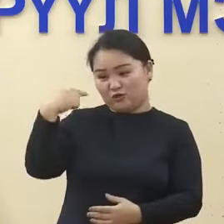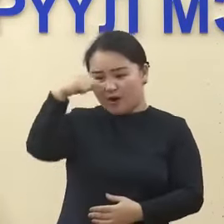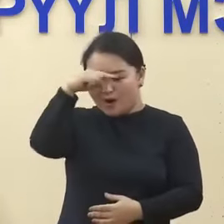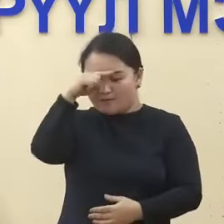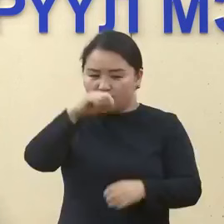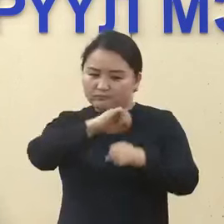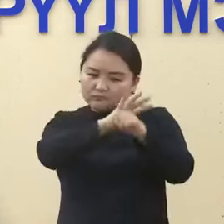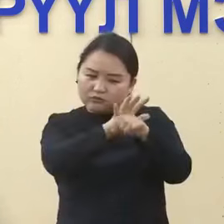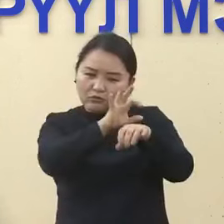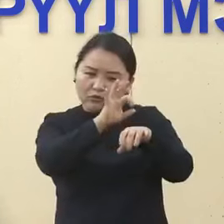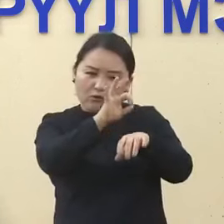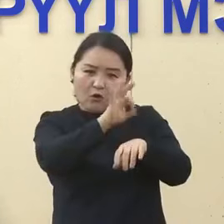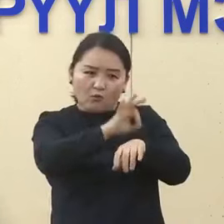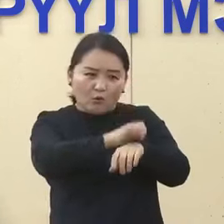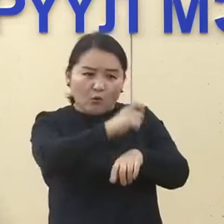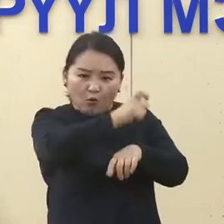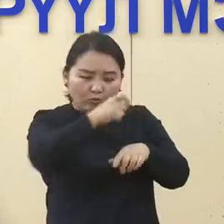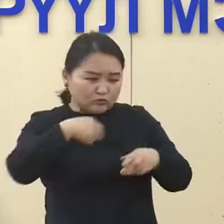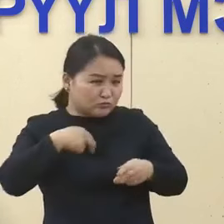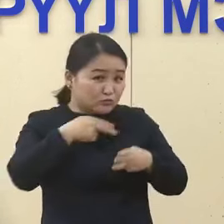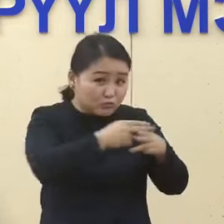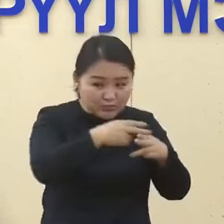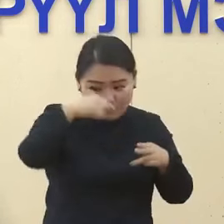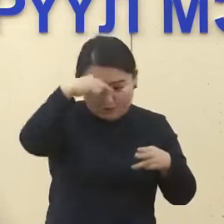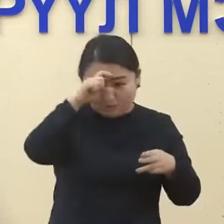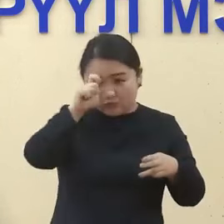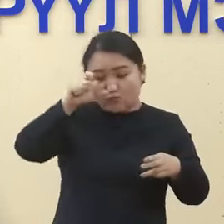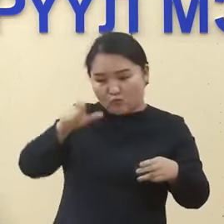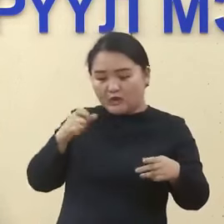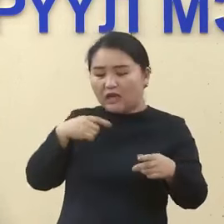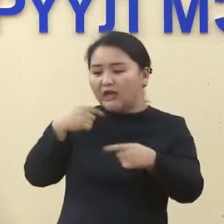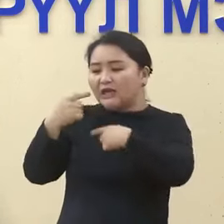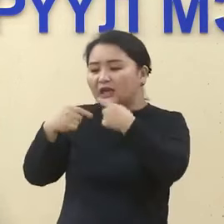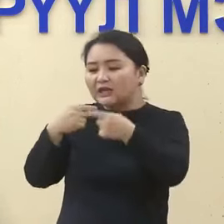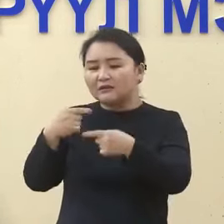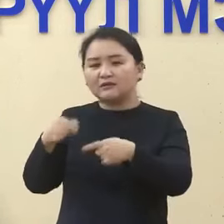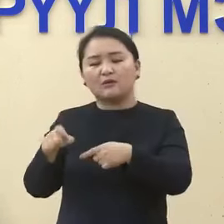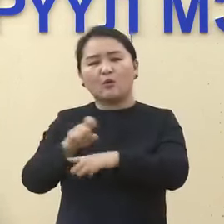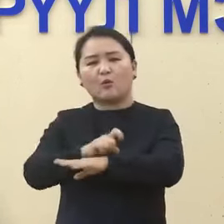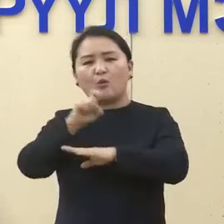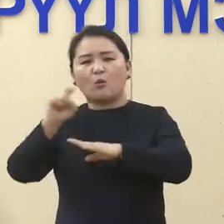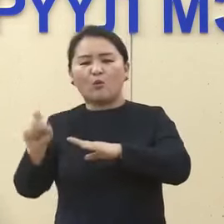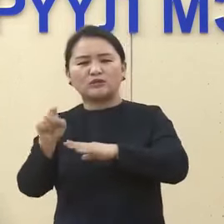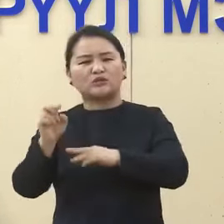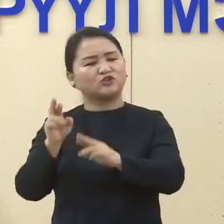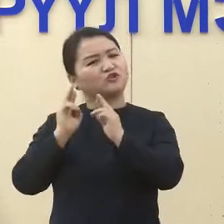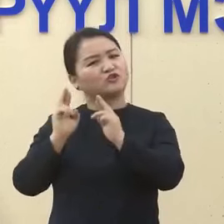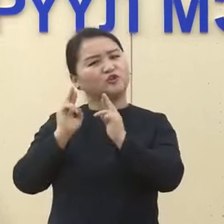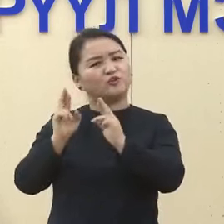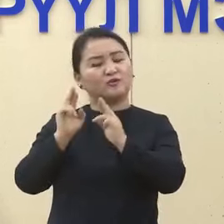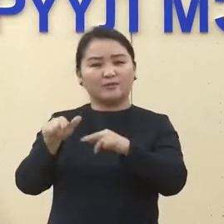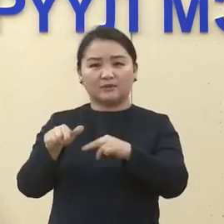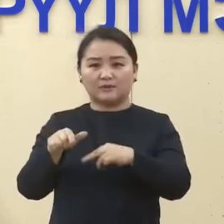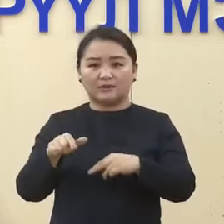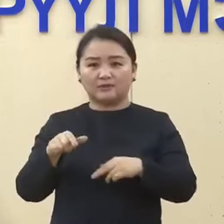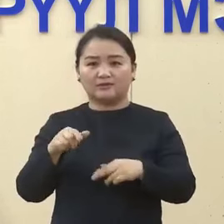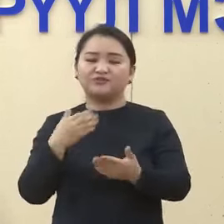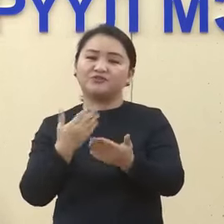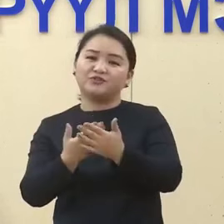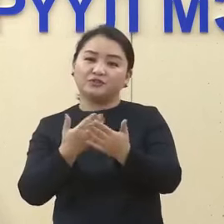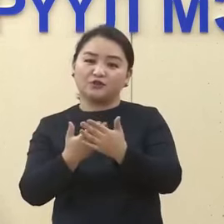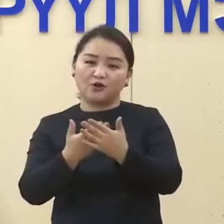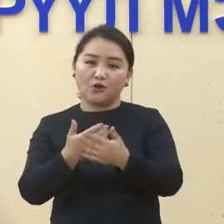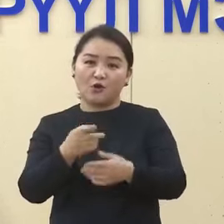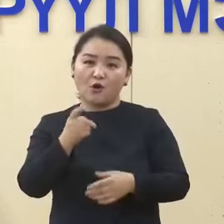энэ өвчний одоо клиник өвөрмөц байхаас гадна хугацааны хувьд бас их өвөрмөц байна гэж хэлжсэн. За, тухайлх юм бол хөнгөө өвчтөн